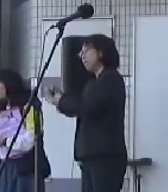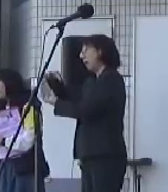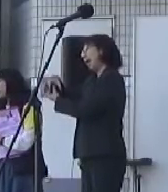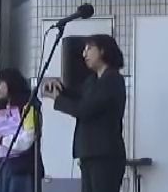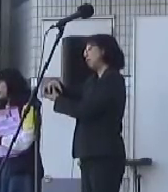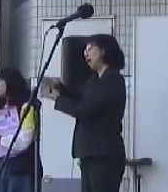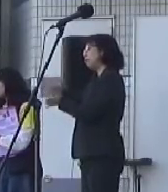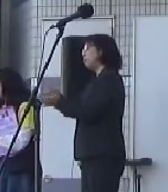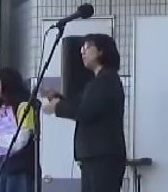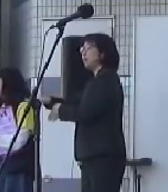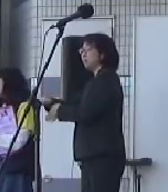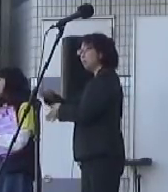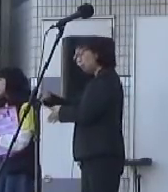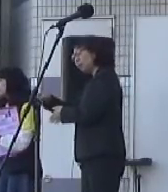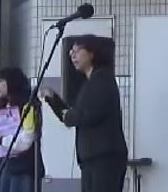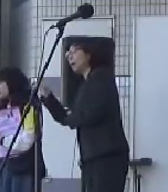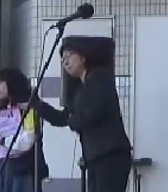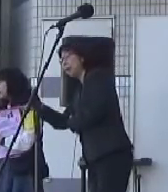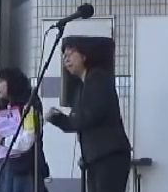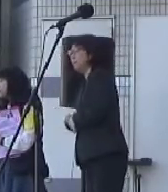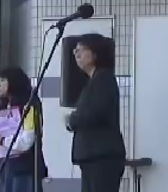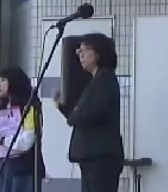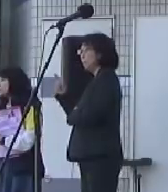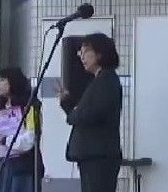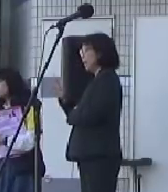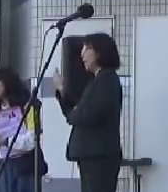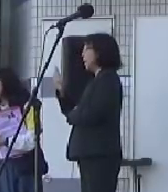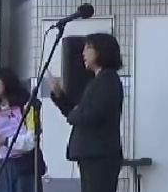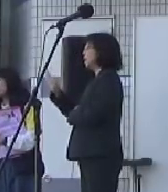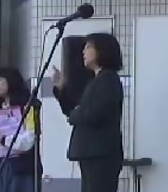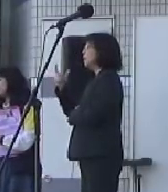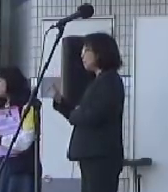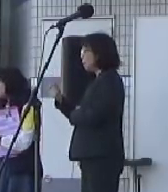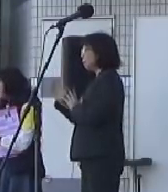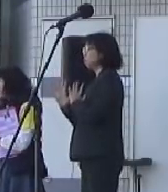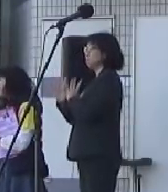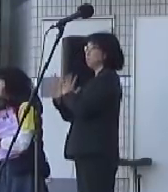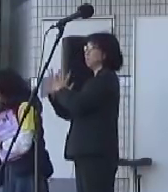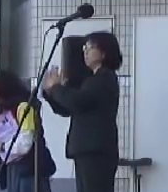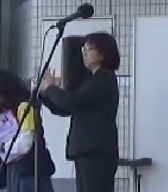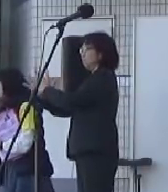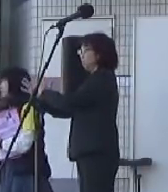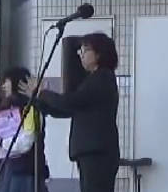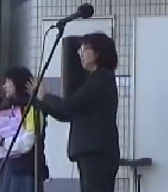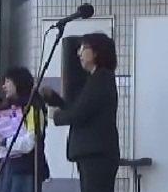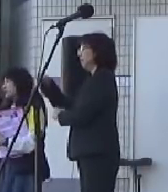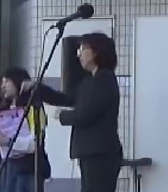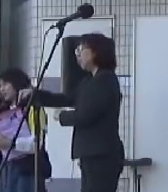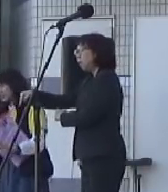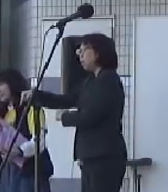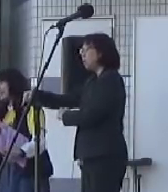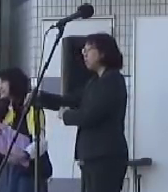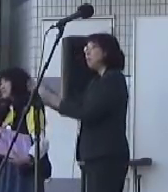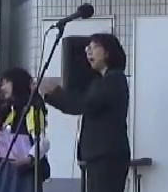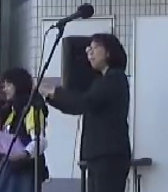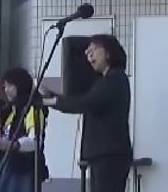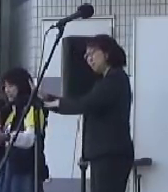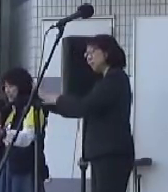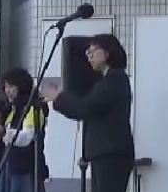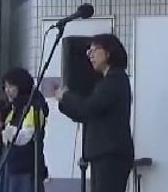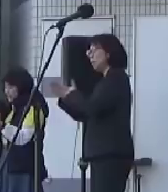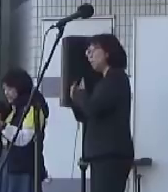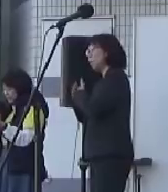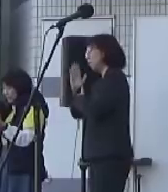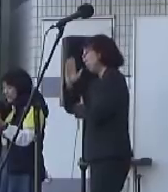本部の方で寒波、そしてデモに行くとき、デモの最終地点でも寒波やりますので、ぜひ寒波のご協力よろしくお願いします